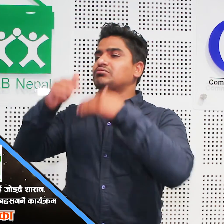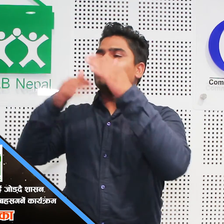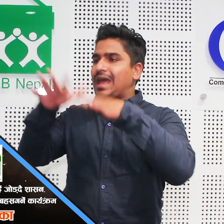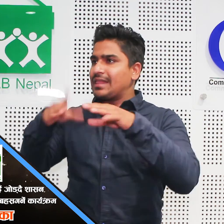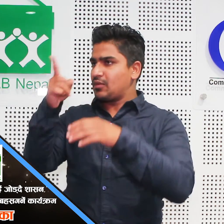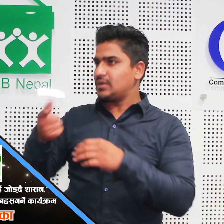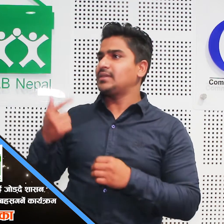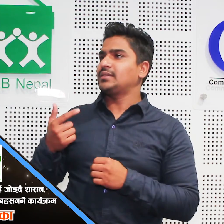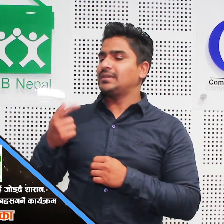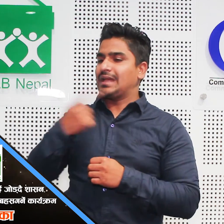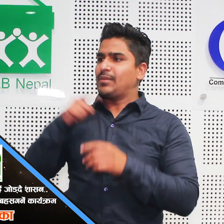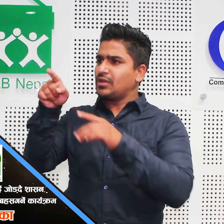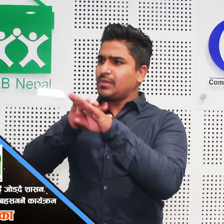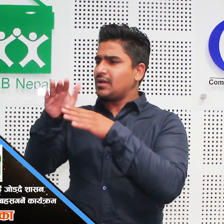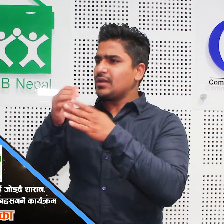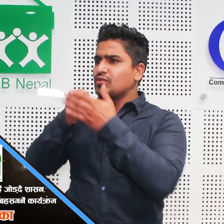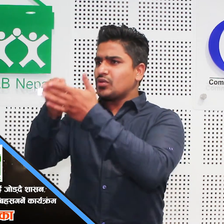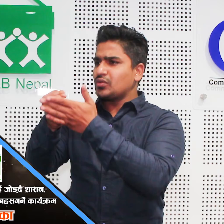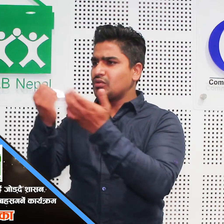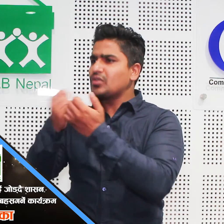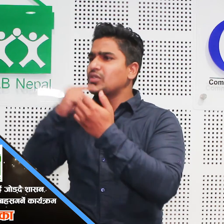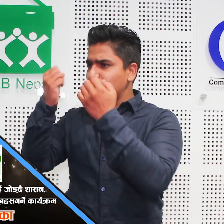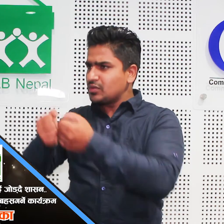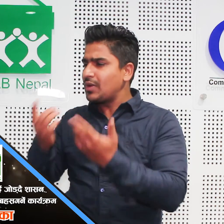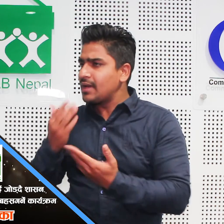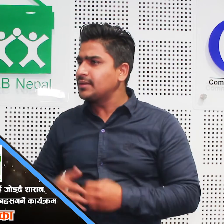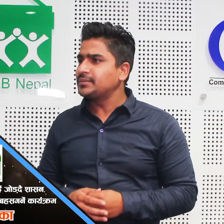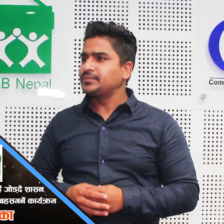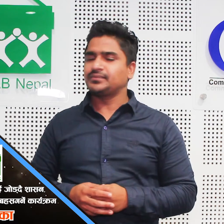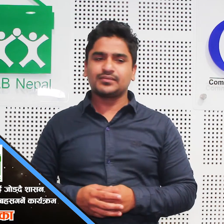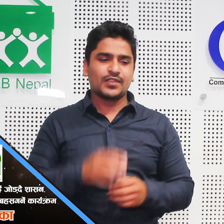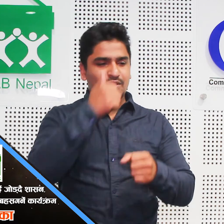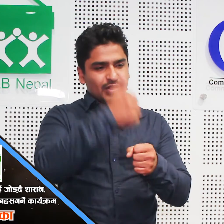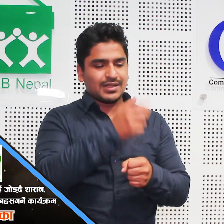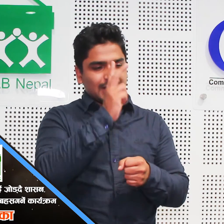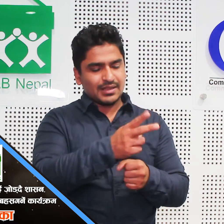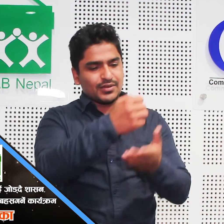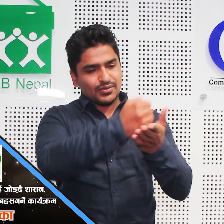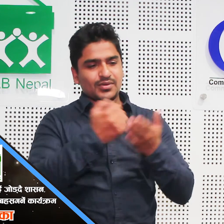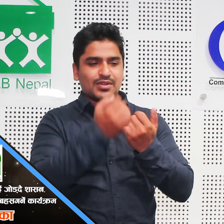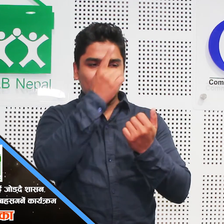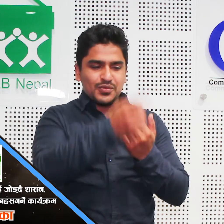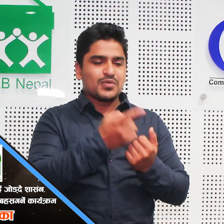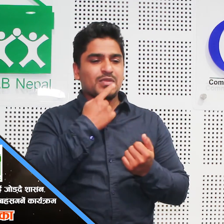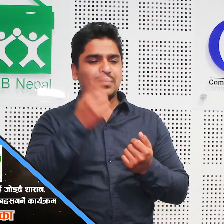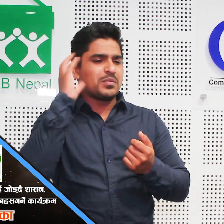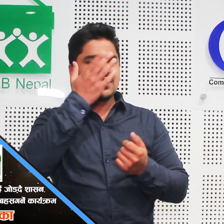नि, अनि हामी तपाईँहरूलाई सहयोग नगरी बस्छौँ त भन्नुहोस् त। अध्यक्षज्यूले त्यति सहयोग गर्ने भए त म विदेश किन जान्थे र